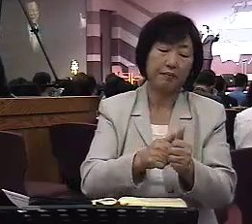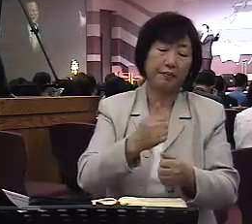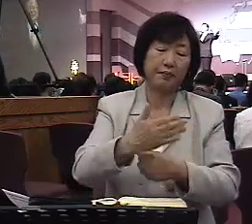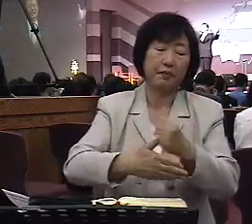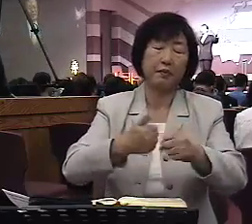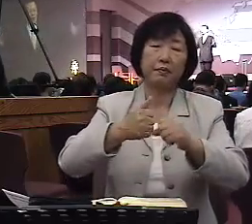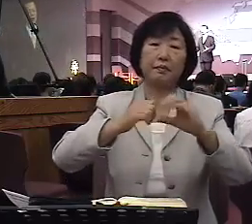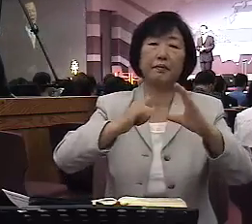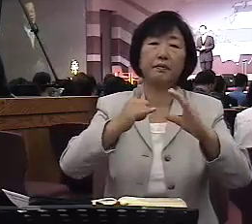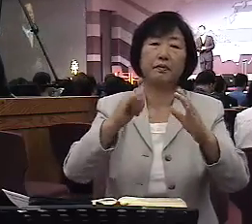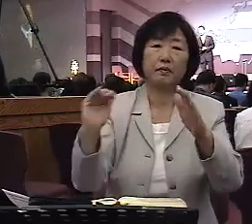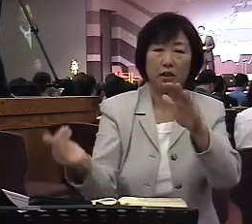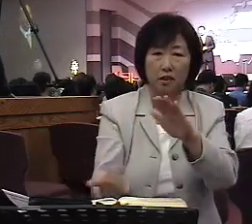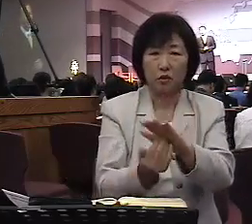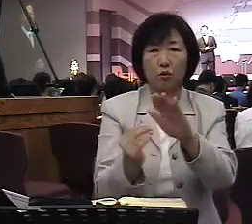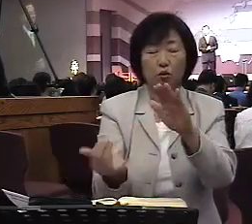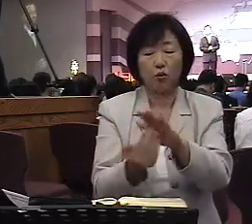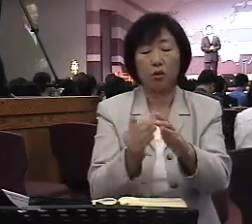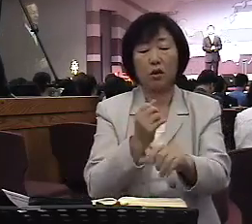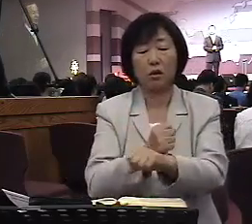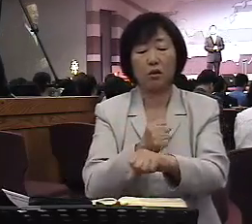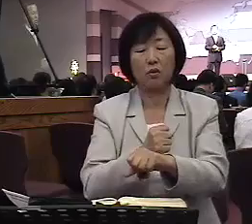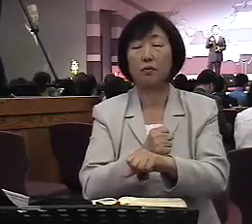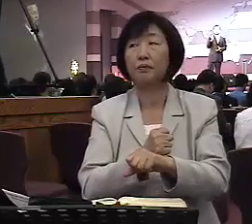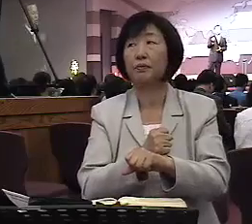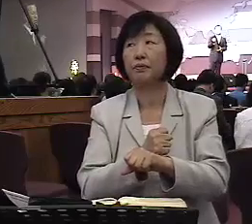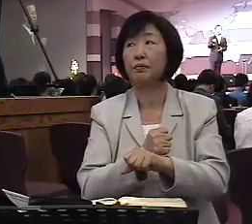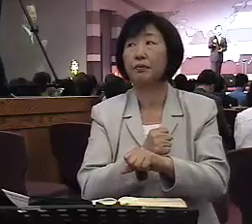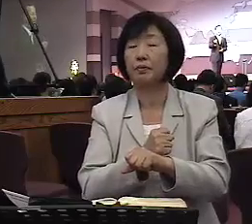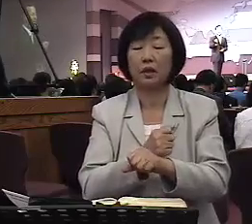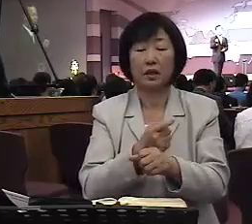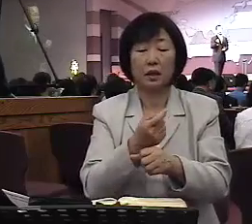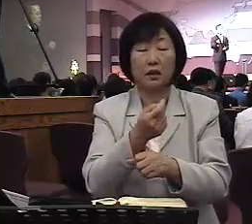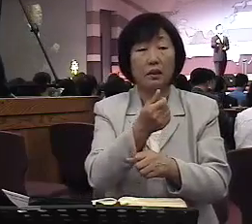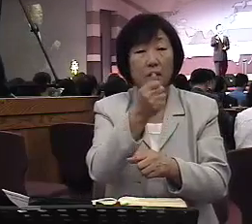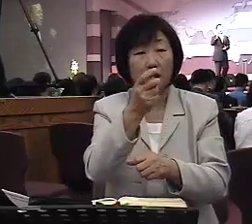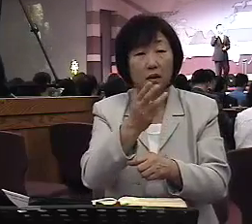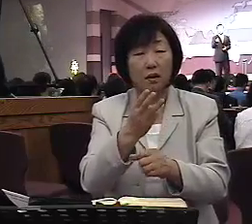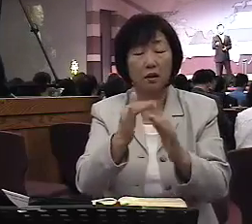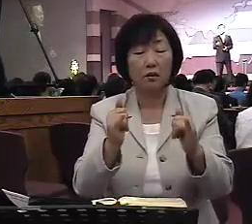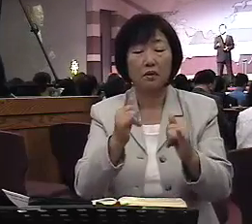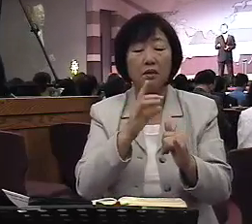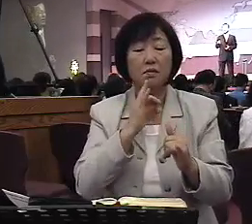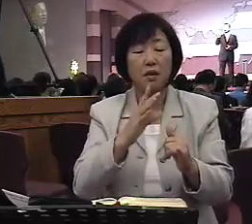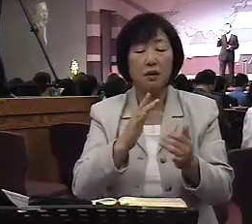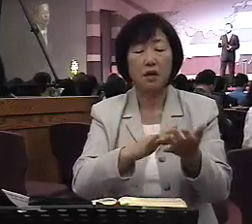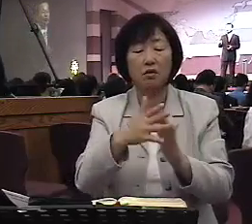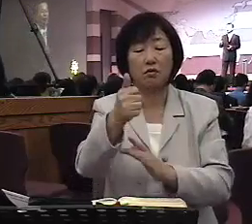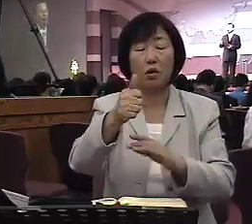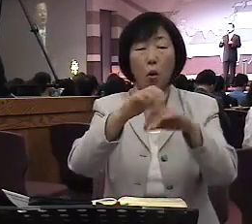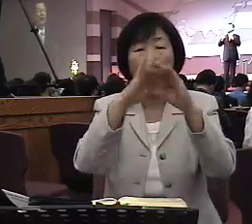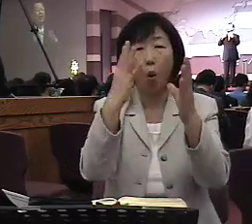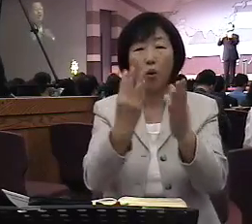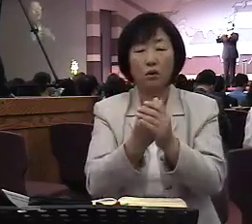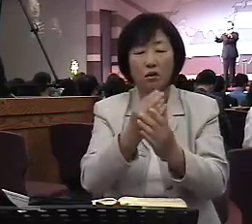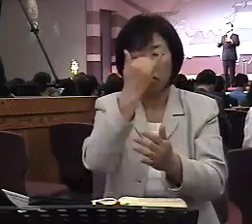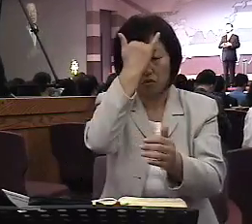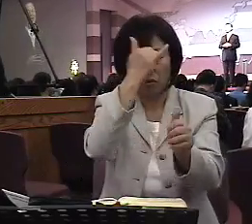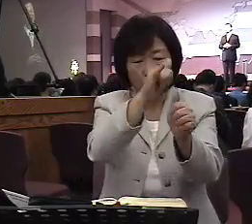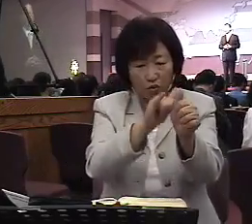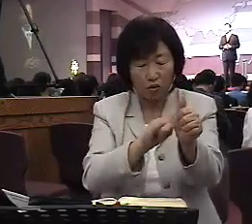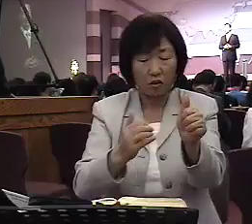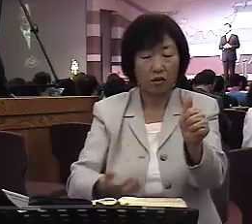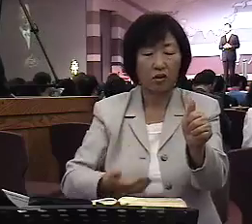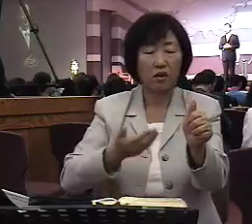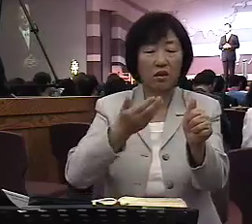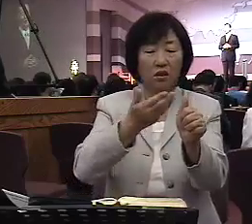하나님의 나라를 이루려고 하시는 것이 아니었고 소수이지만 예수님께 온전히 충성되고